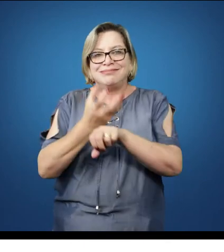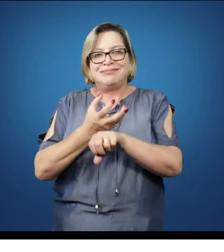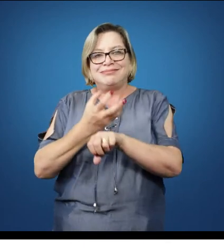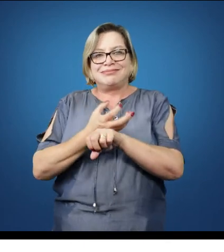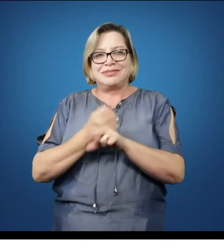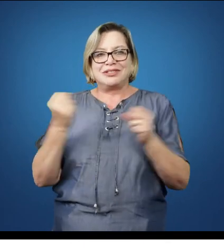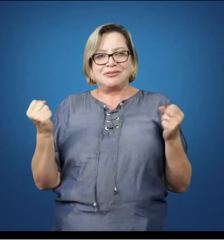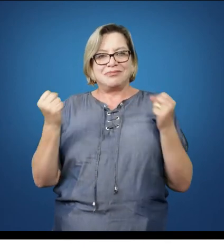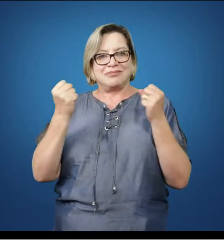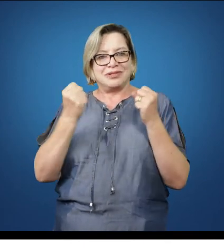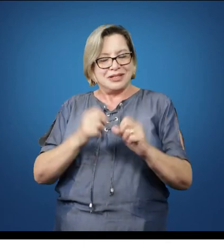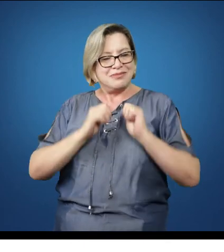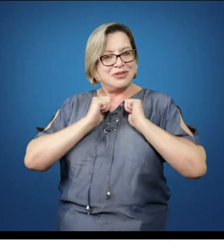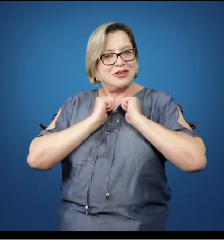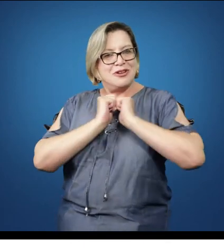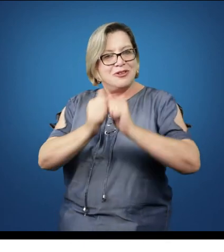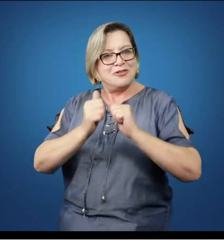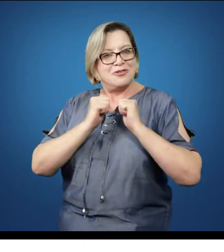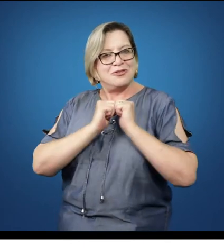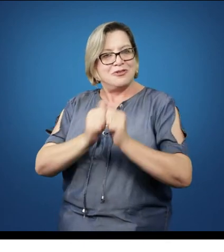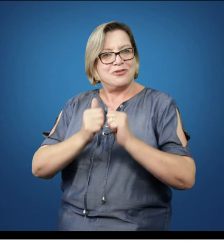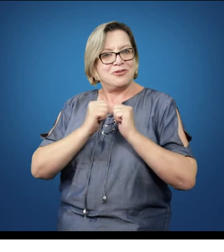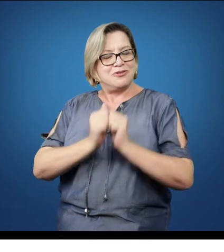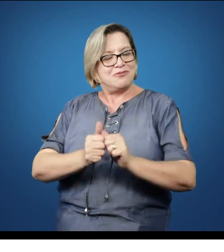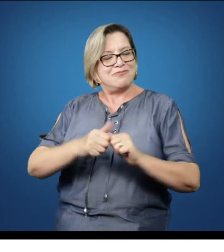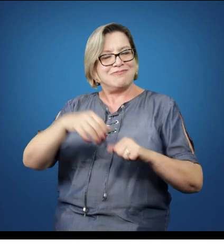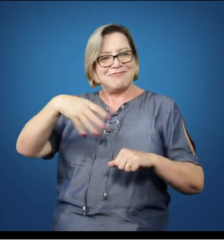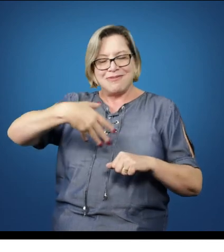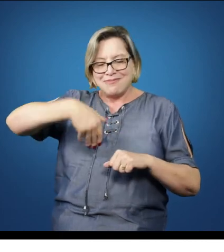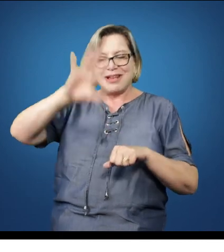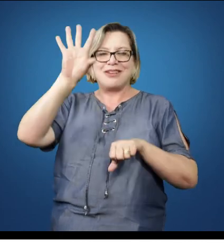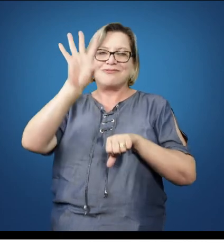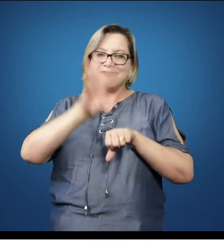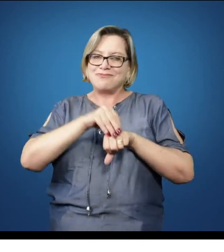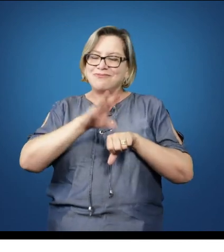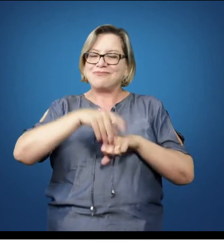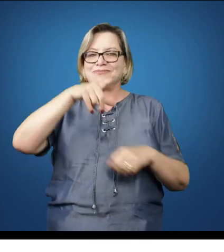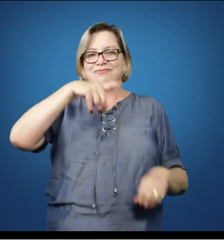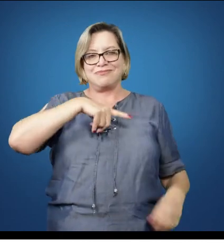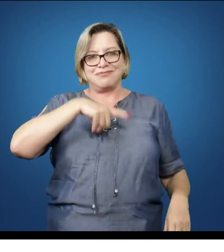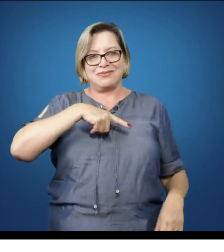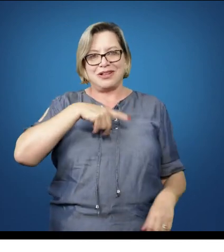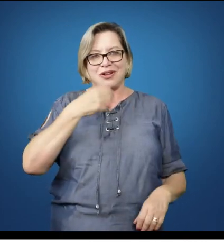e que possamos caminhar junto na absorção dos conhecimentos valeu